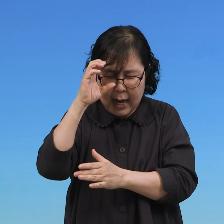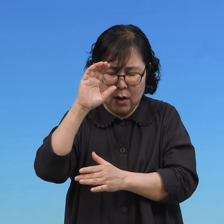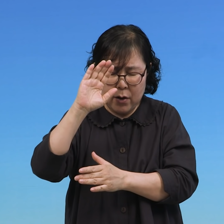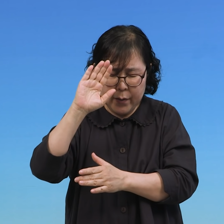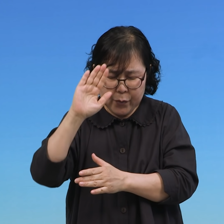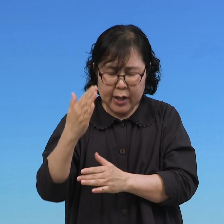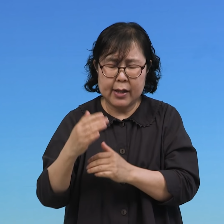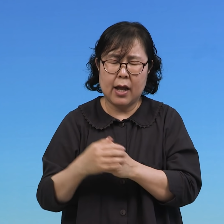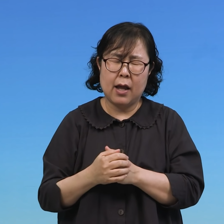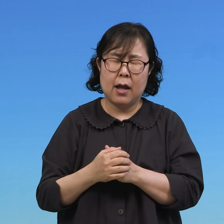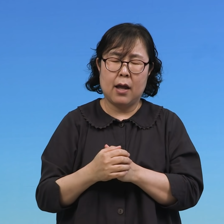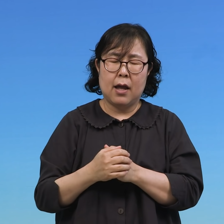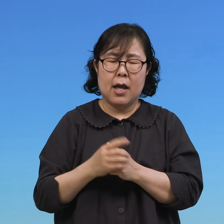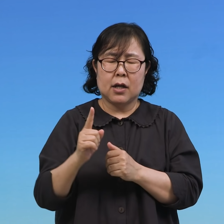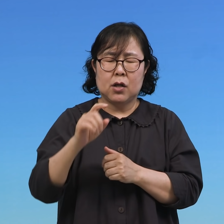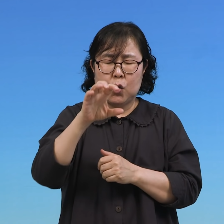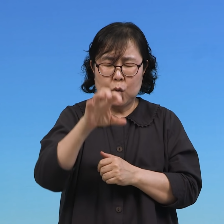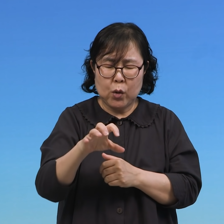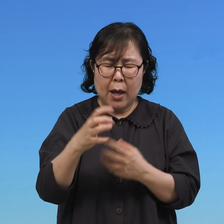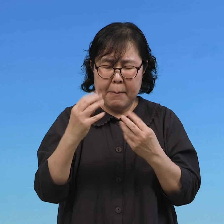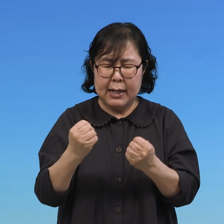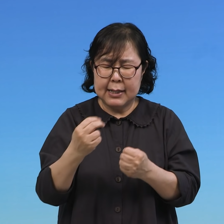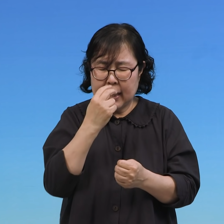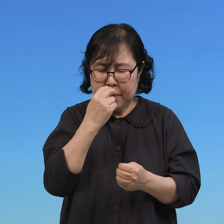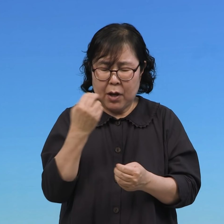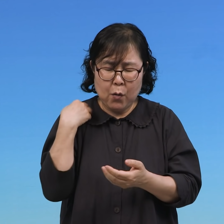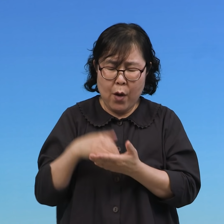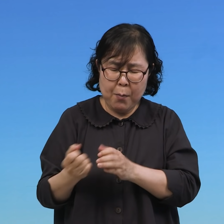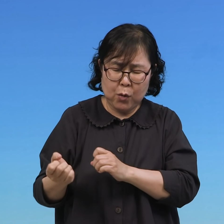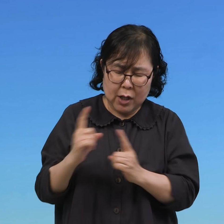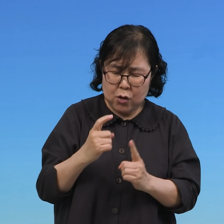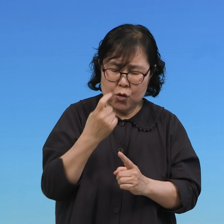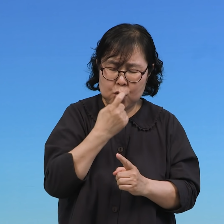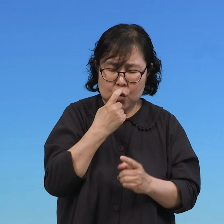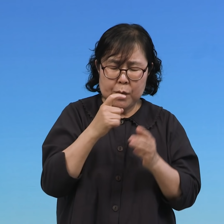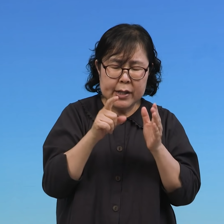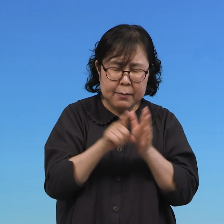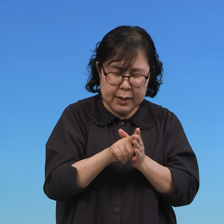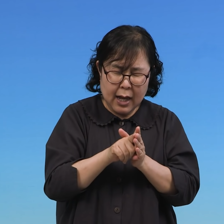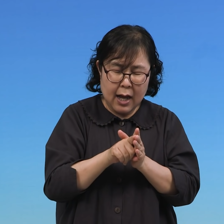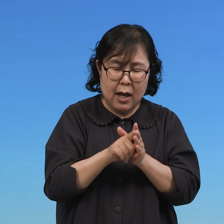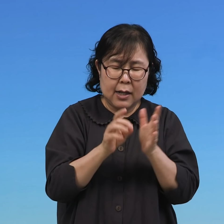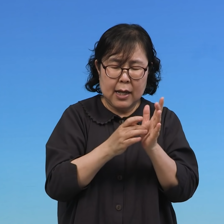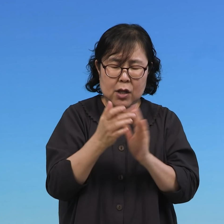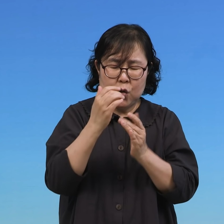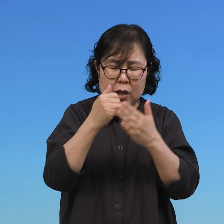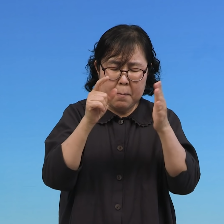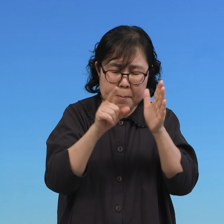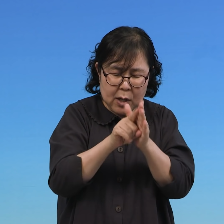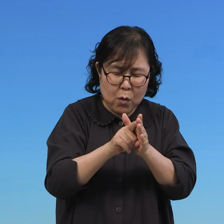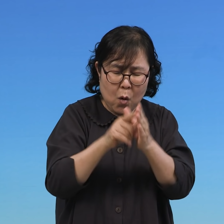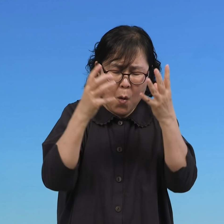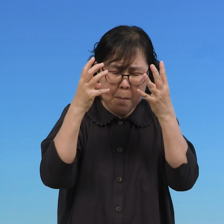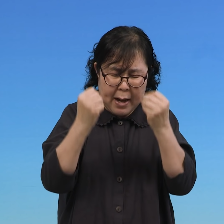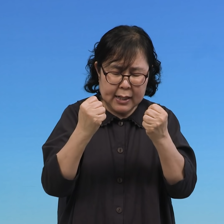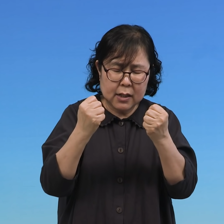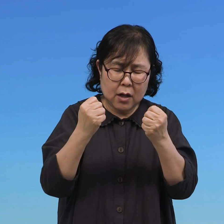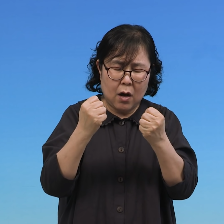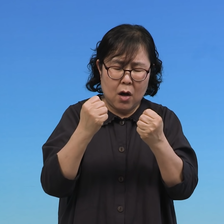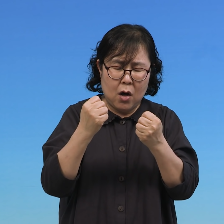때 거기에 많은 생명들이 회복되는 줄 믿습니다. 예수 믿고 더 많은 것을 누리게 되었노라고